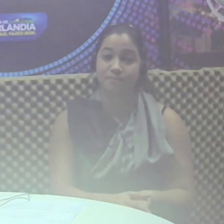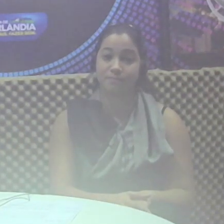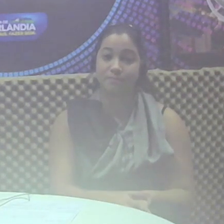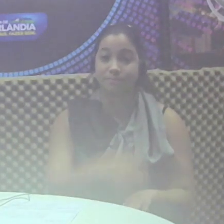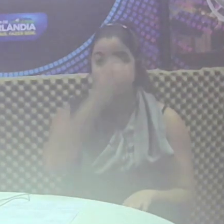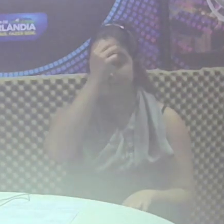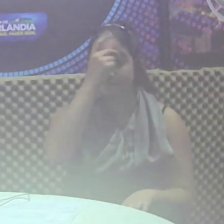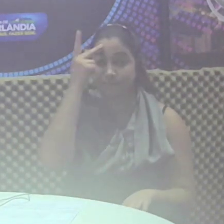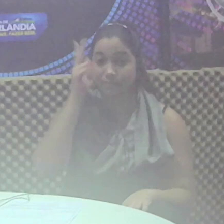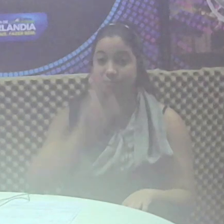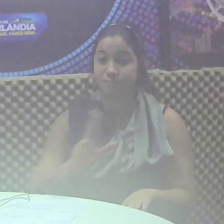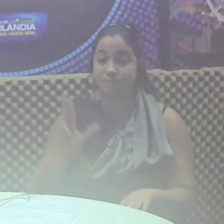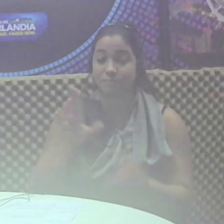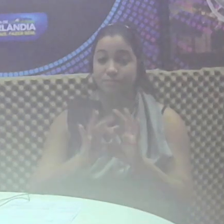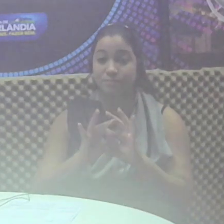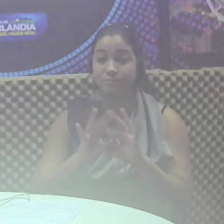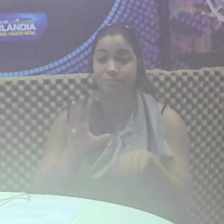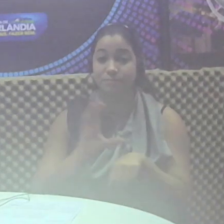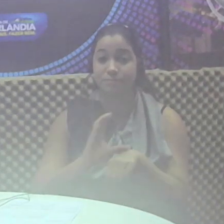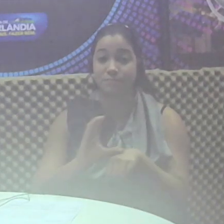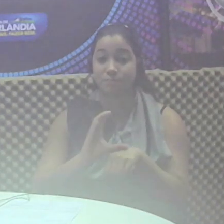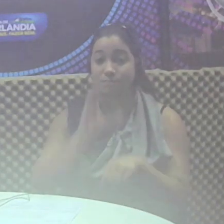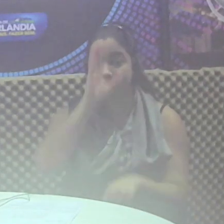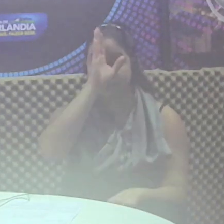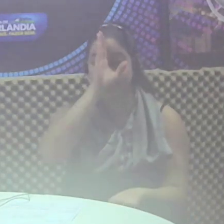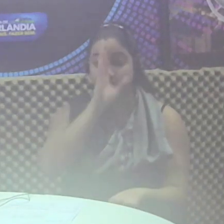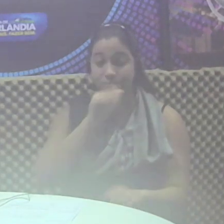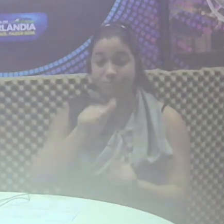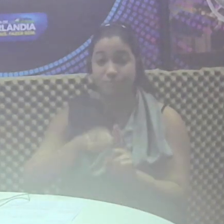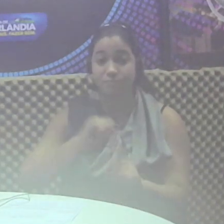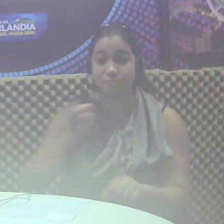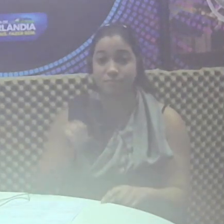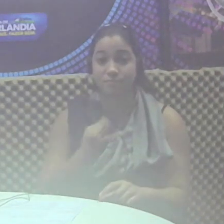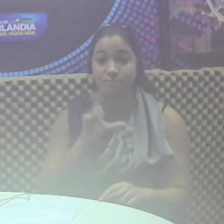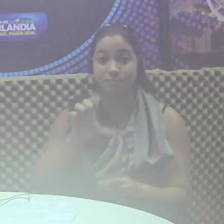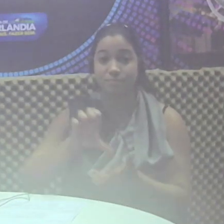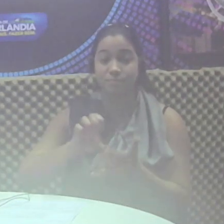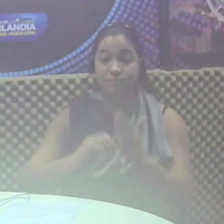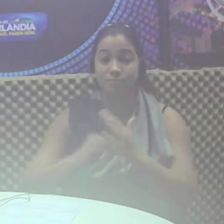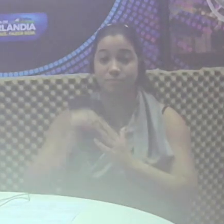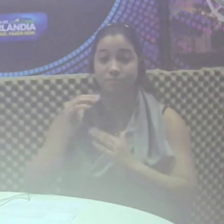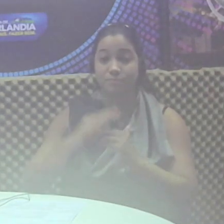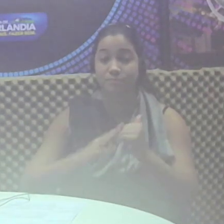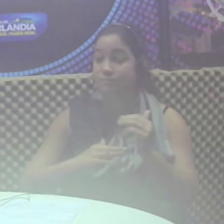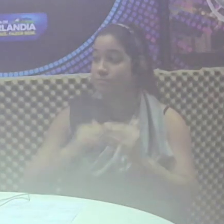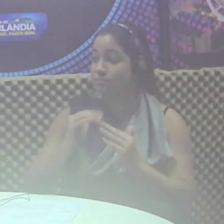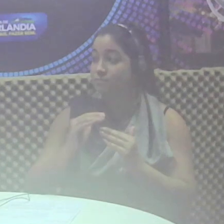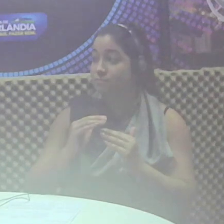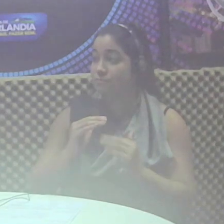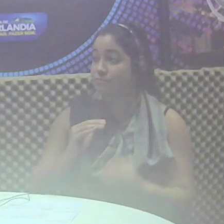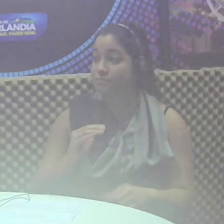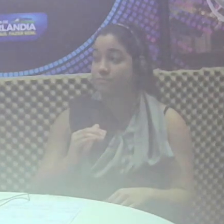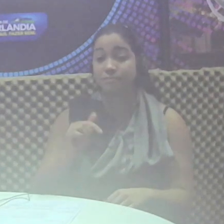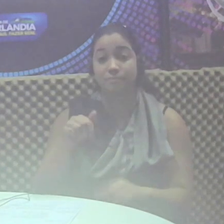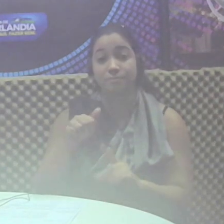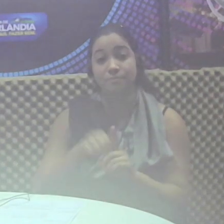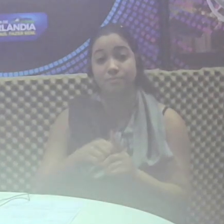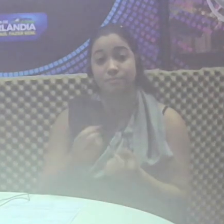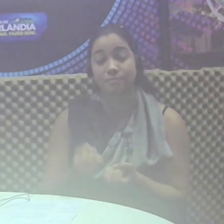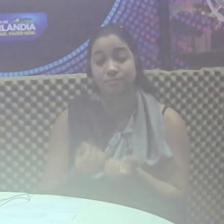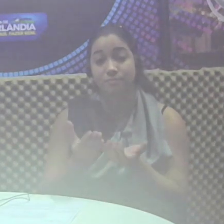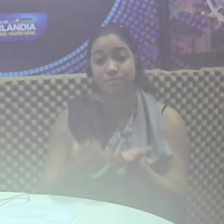Prefeitura de Uberlândia disponibiliza cursos gratuitos para o mês de julho nos centros profissionalizantes. Neste mês serão